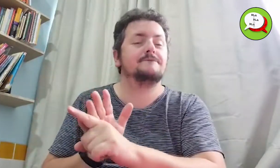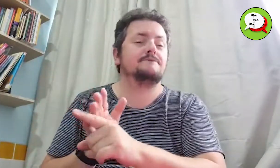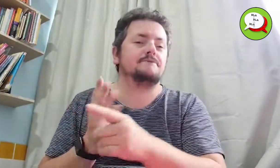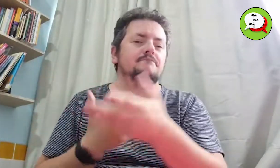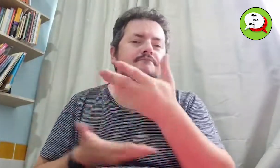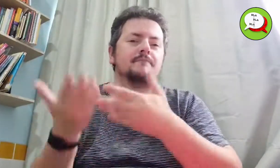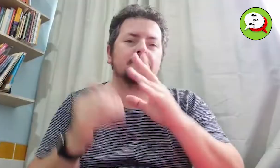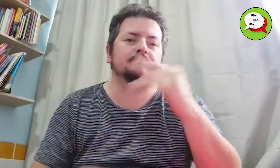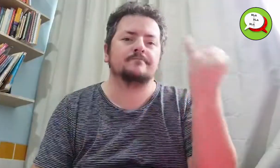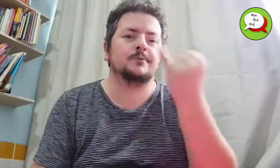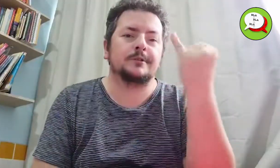muito importantes.